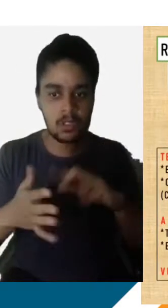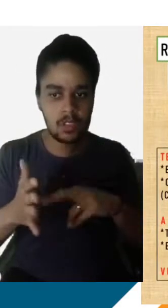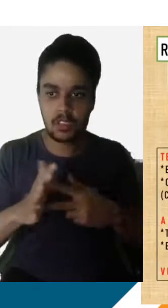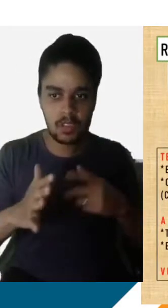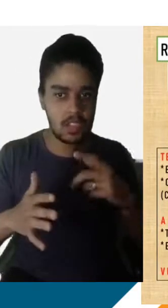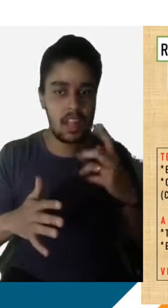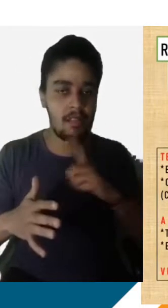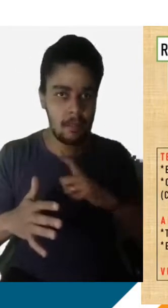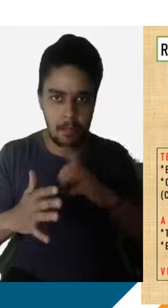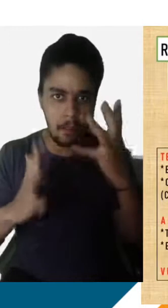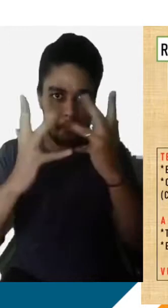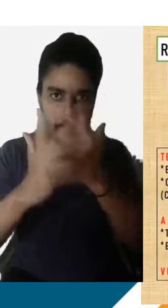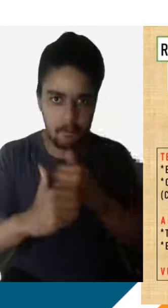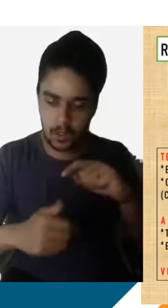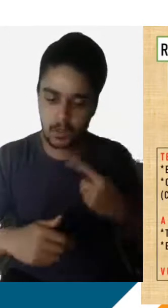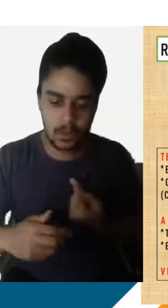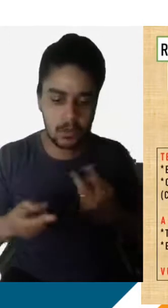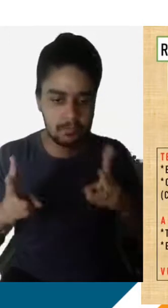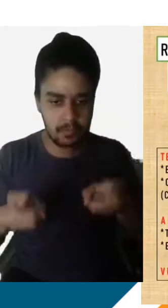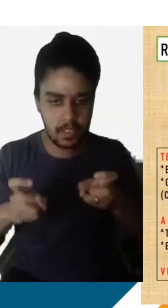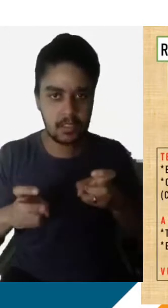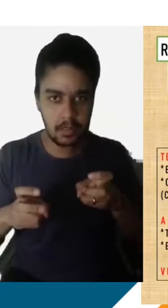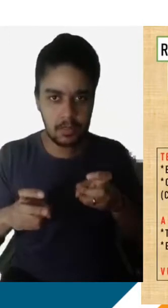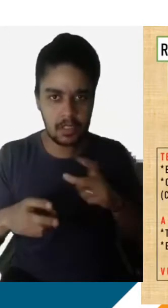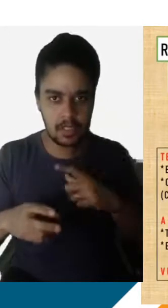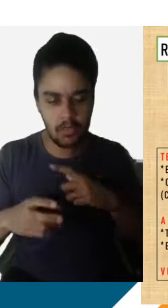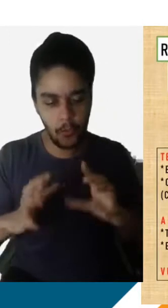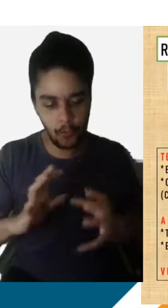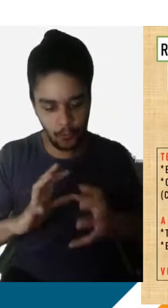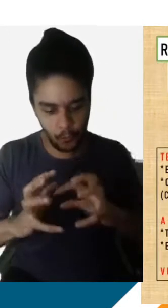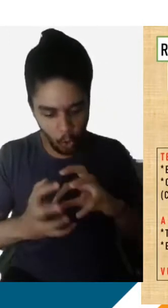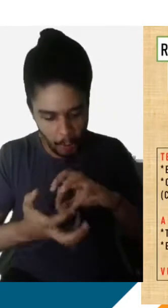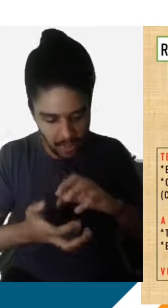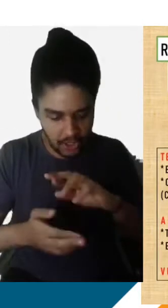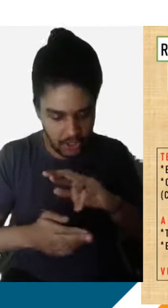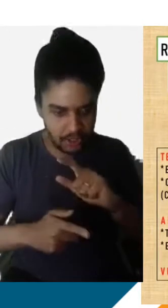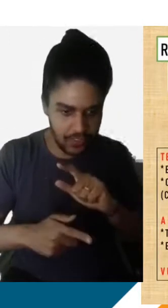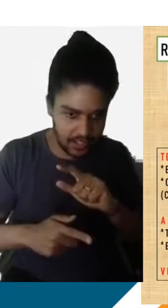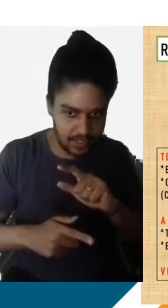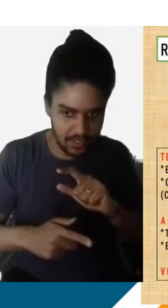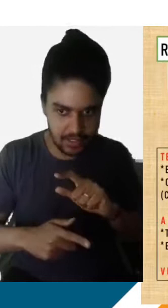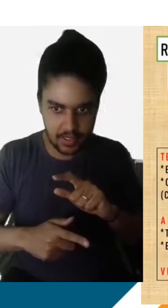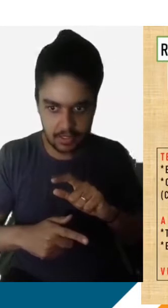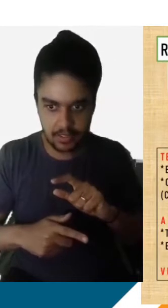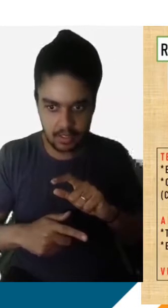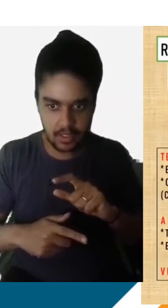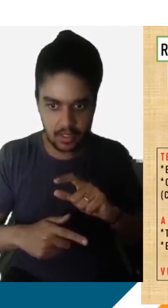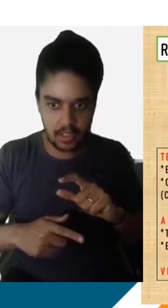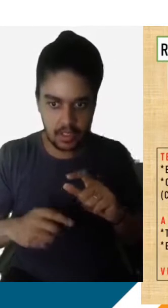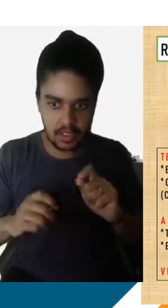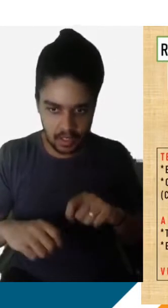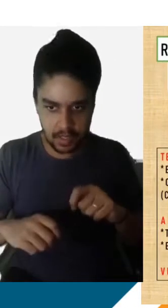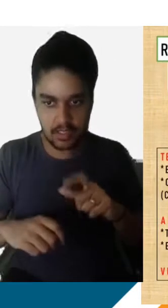que quando a gente se depara com uma paisagem, a gente percebe diferentes formas, fisionomias, né?